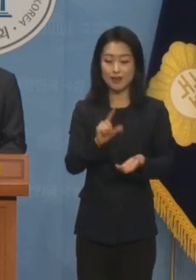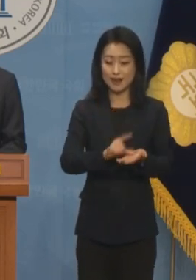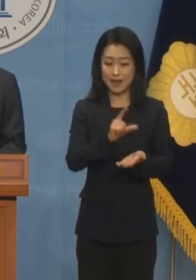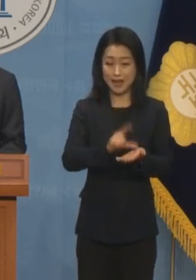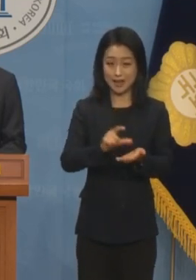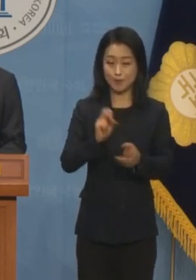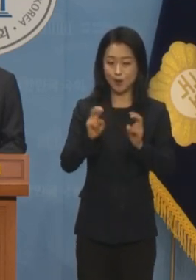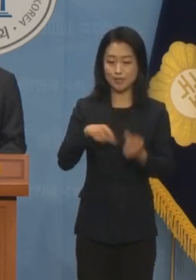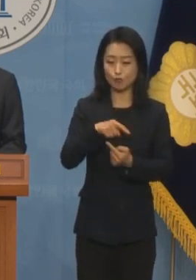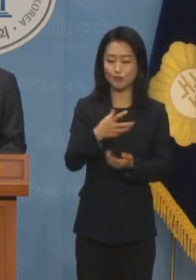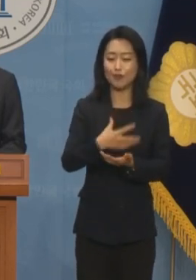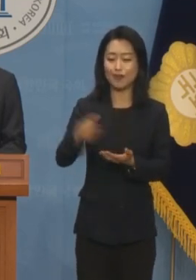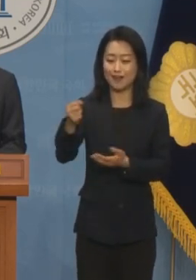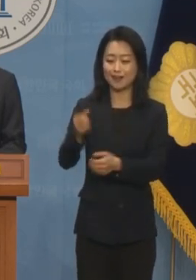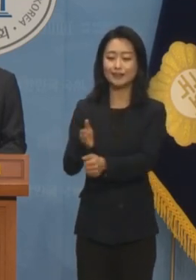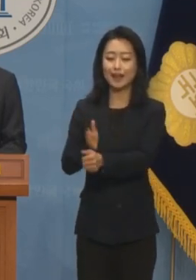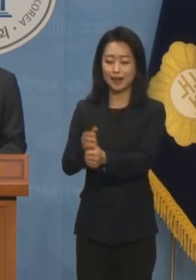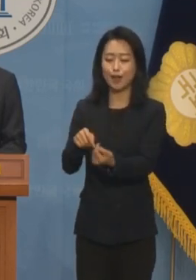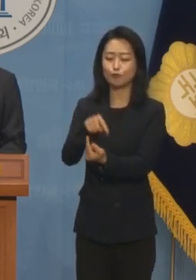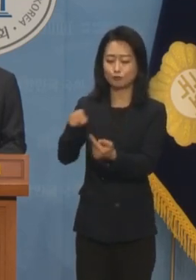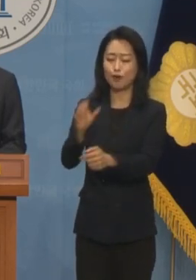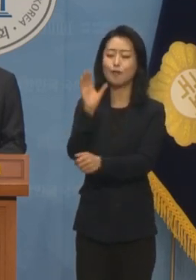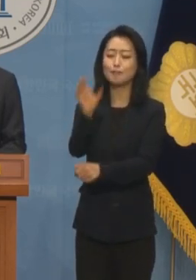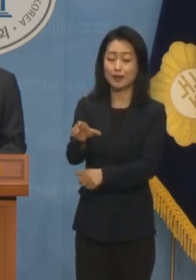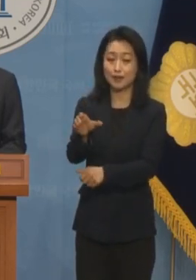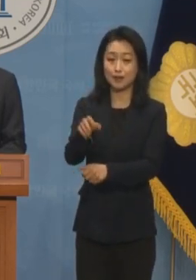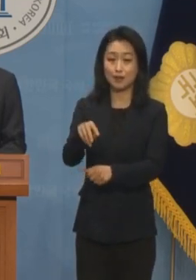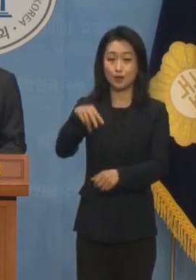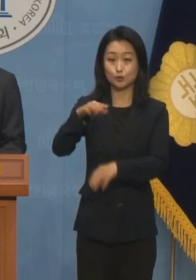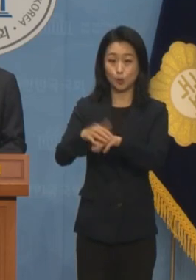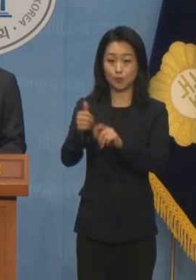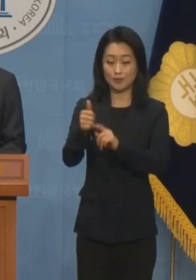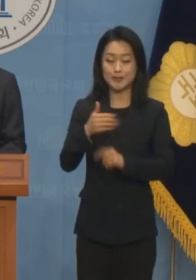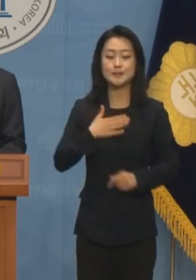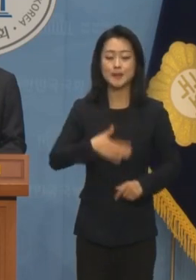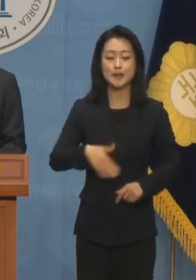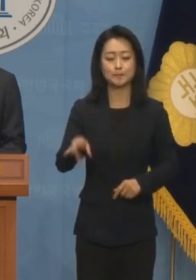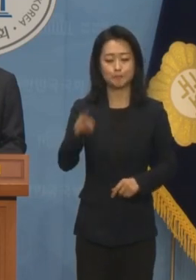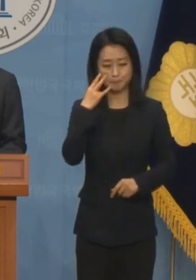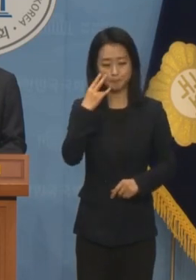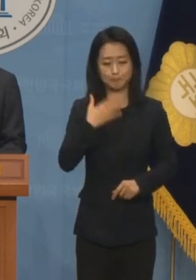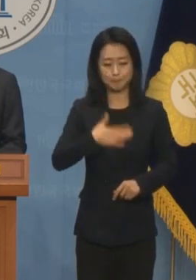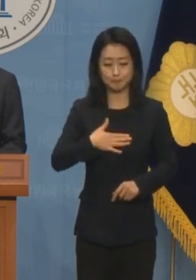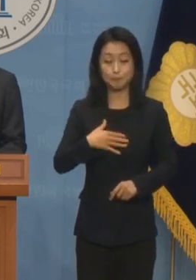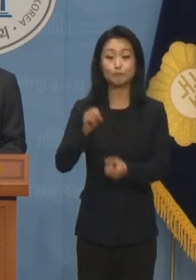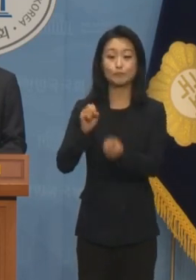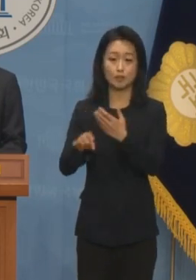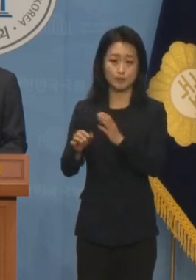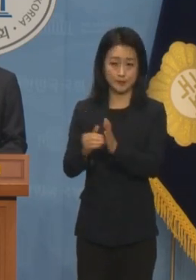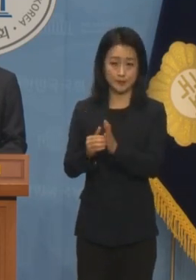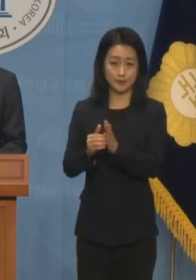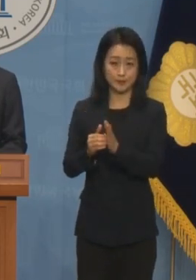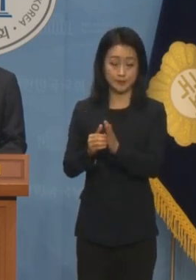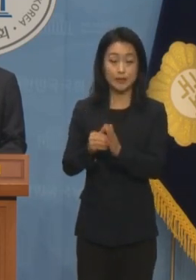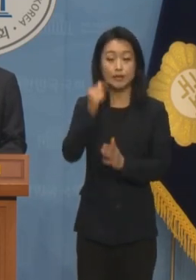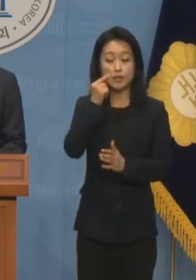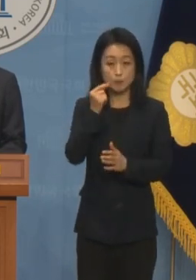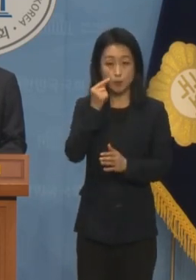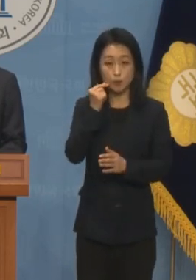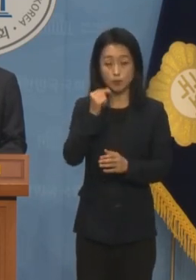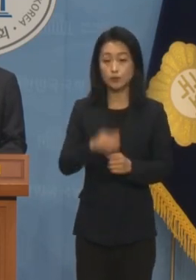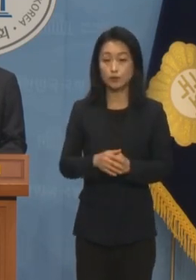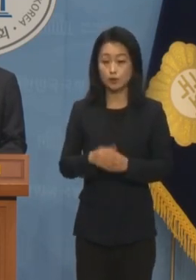경영권 확보를 종용했고 손 회장은 책임지고 하겠다고 답했다고 합니다. 일본